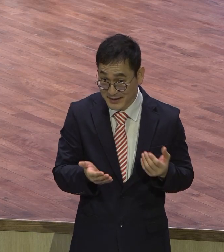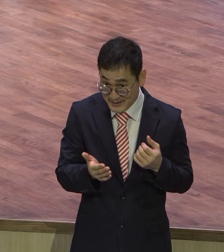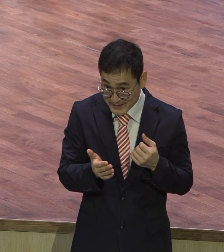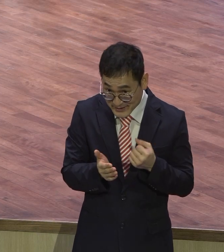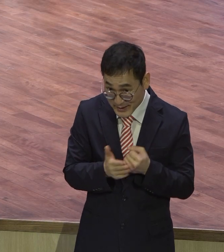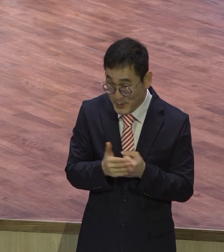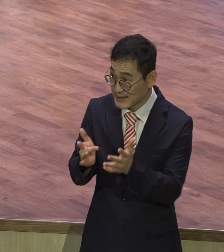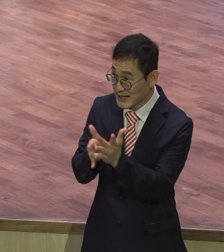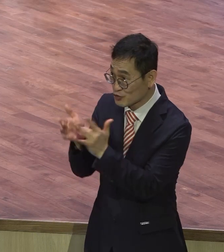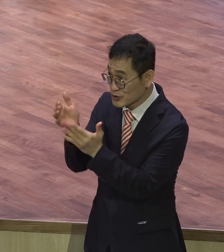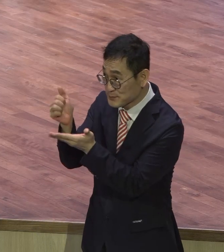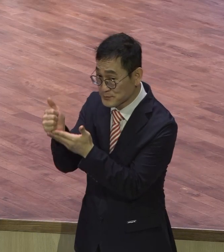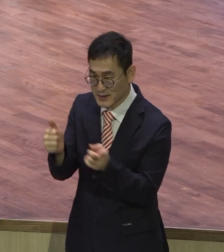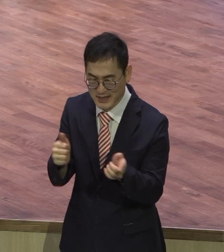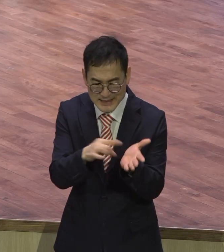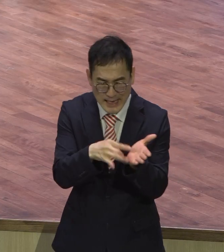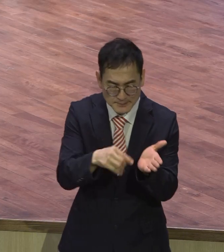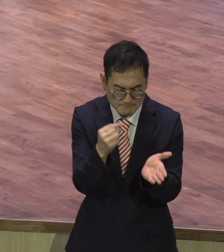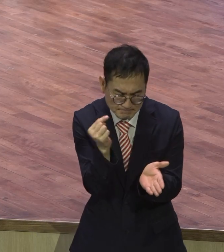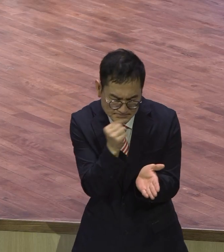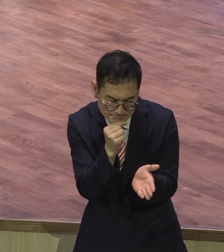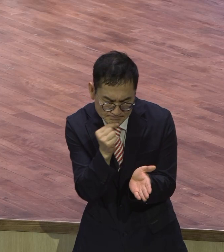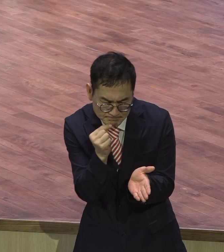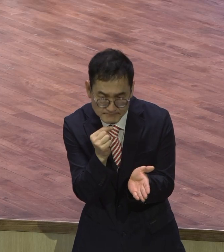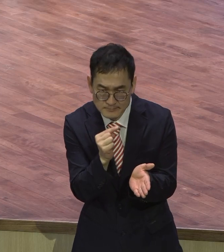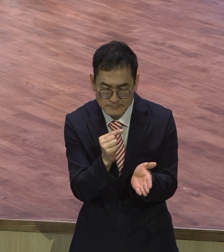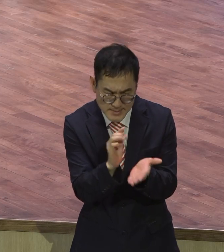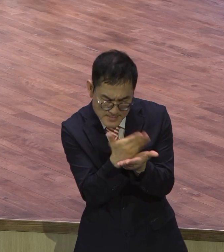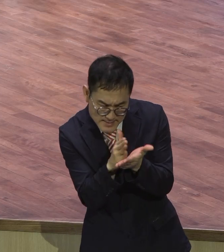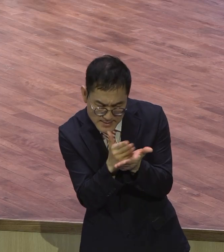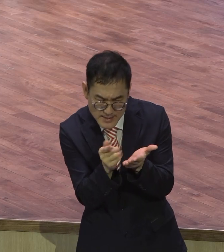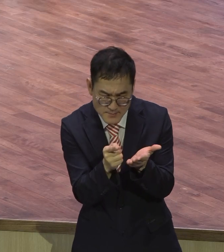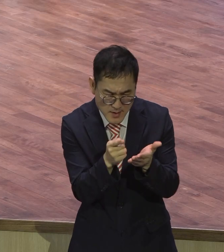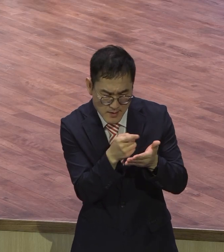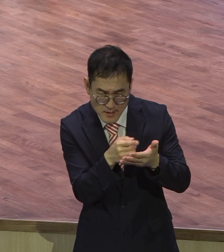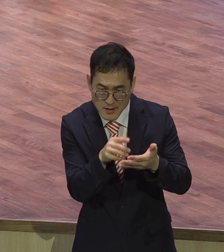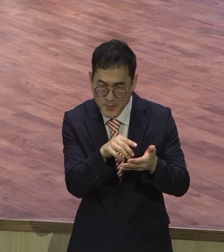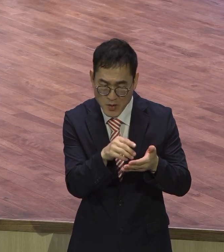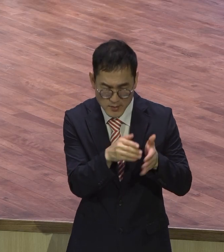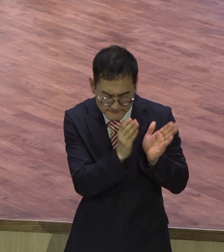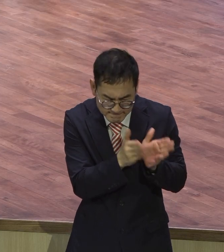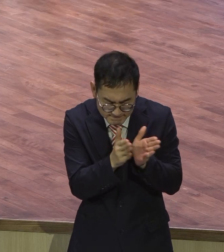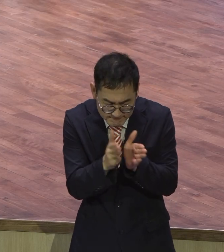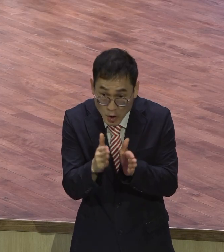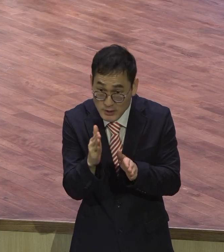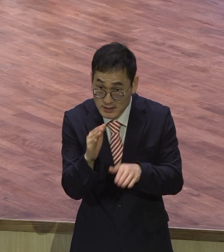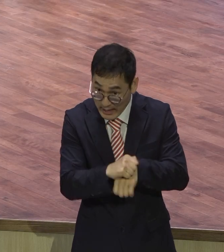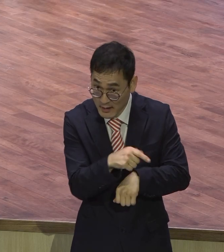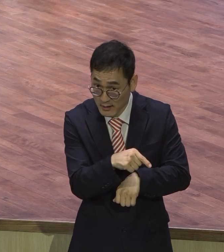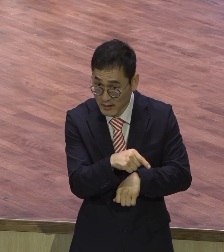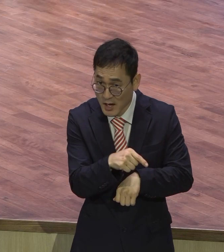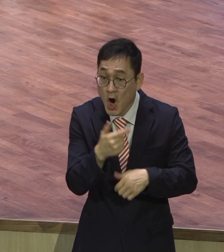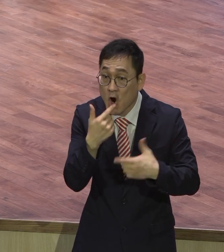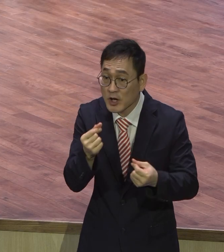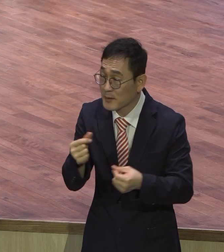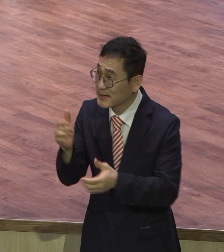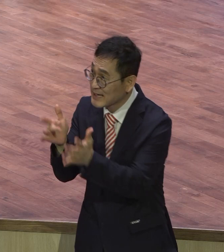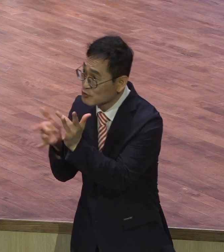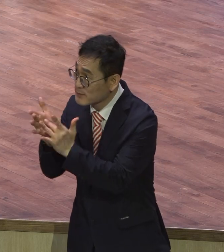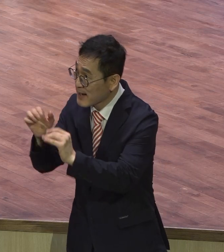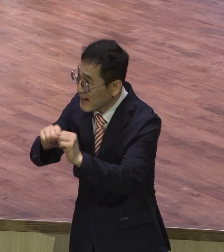예수님 말씀을 아주 분석하는 능력이 탁월했어요 그래서 체계적으로 사고할 줄